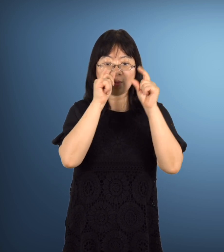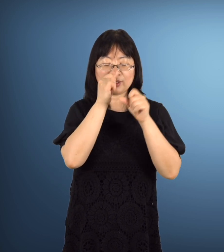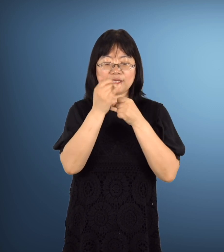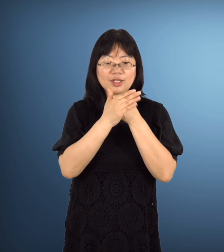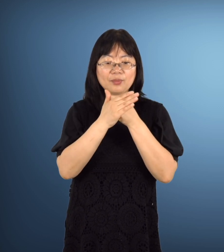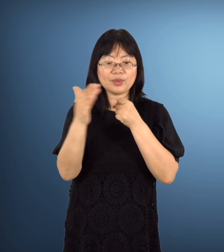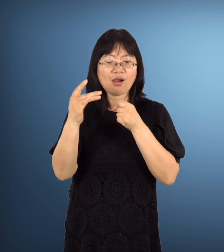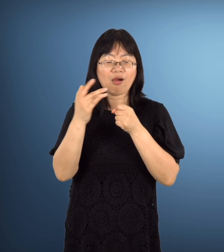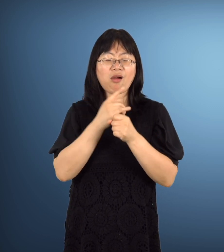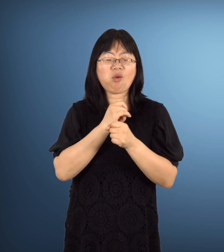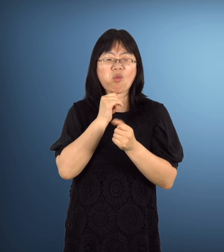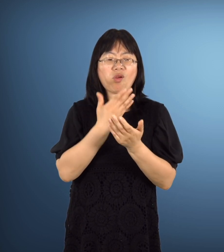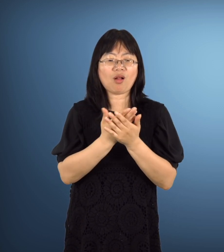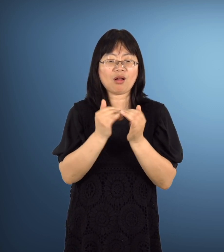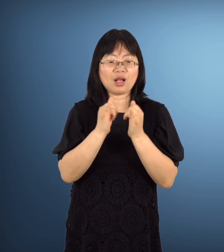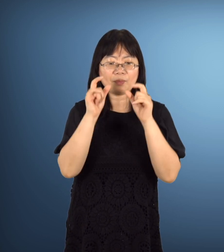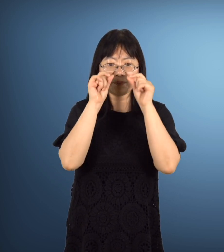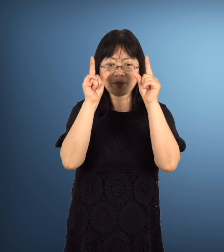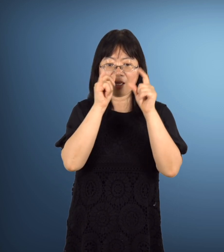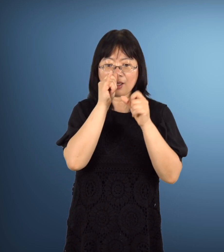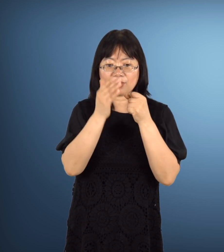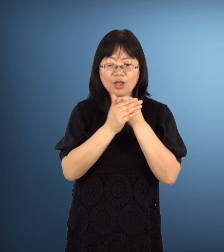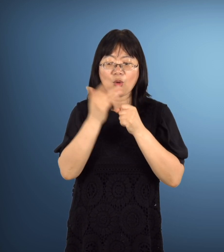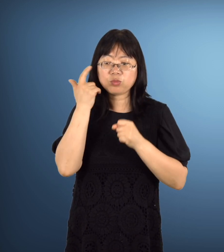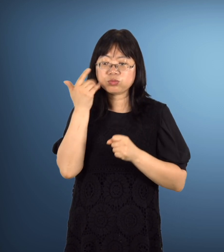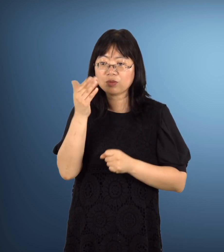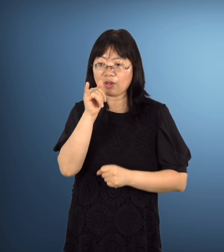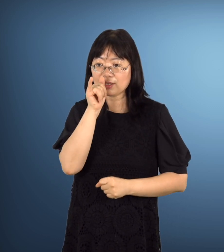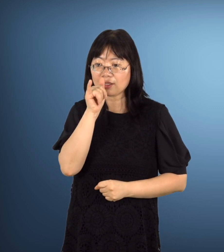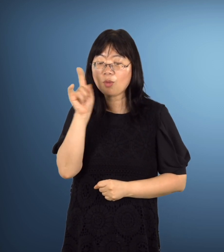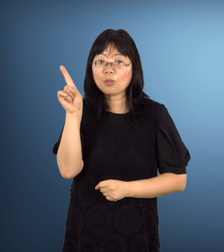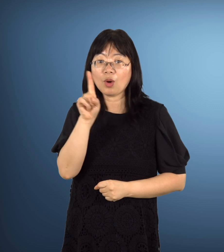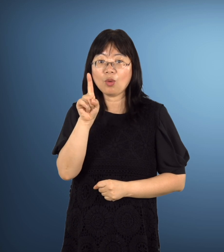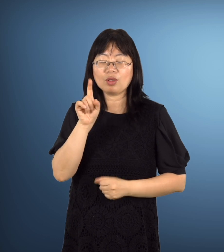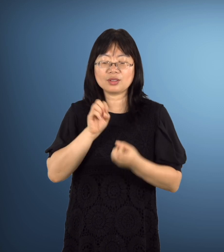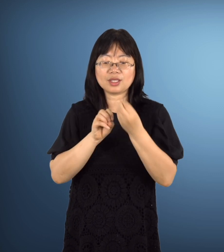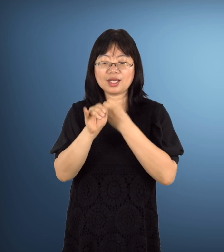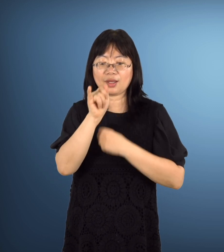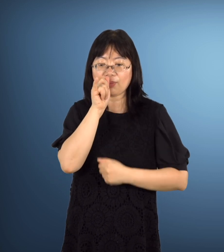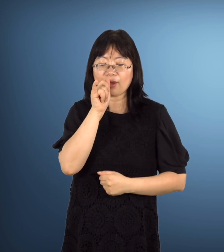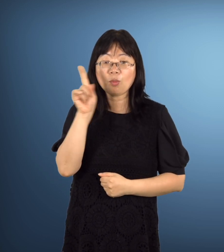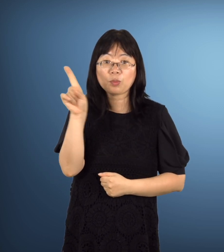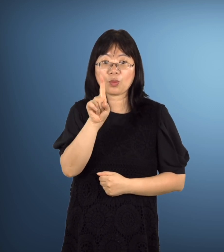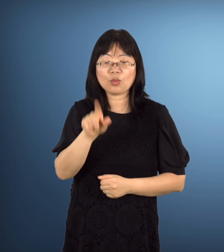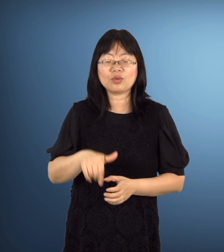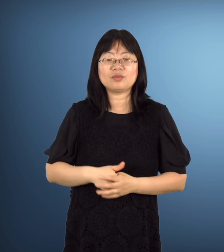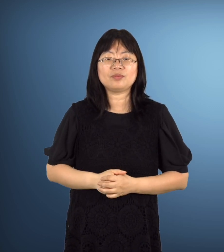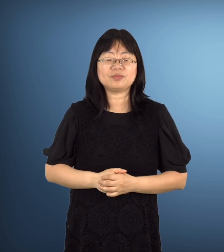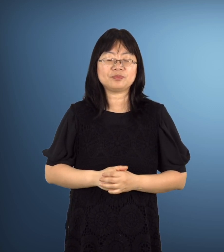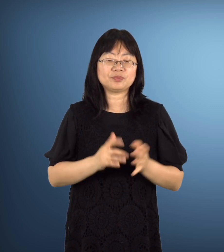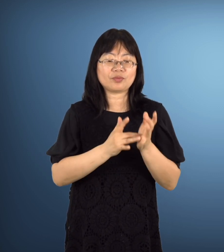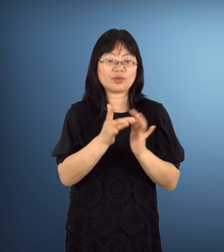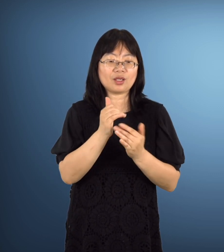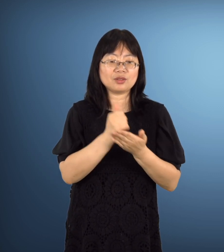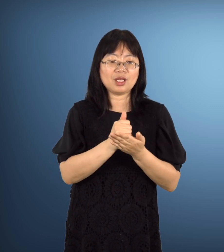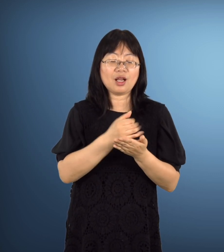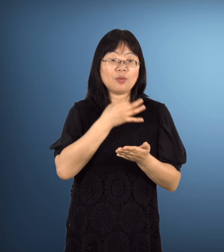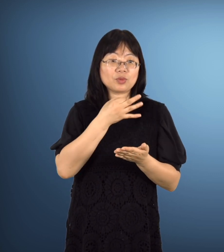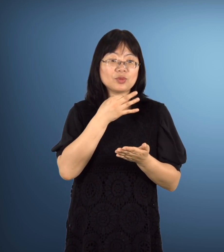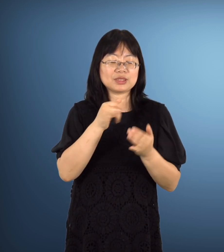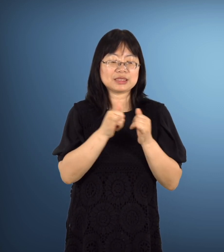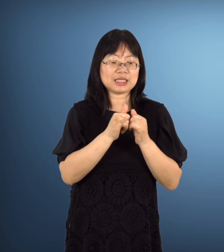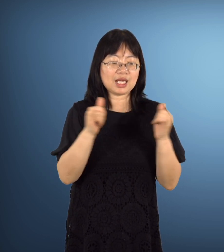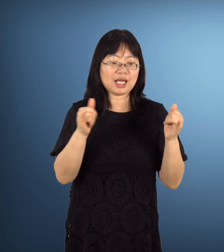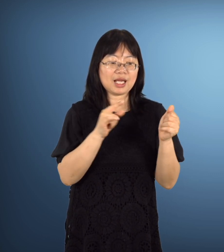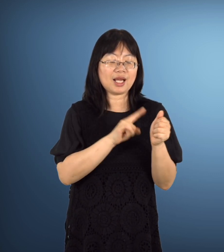이 거지였던 사람이 눈을 뜨니까 막 물었겠죠. 어떻게 된 거냐고? 대답하되 예수라 하는 그